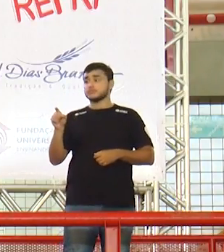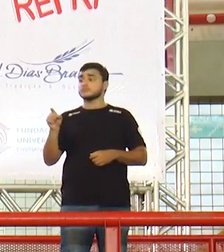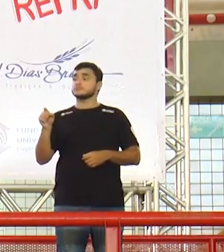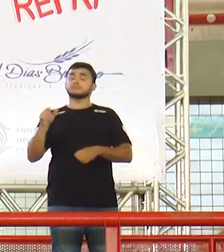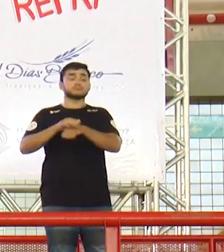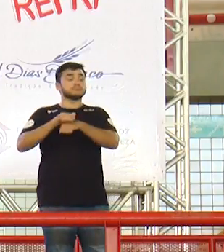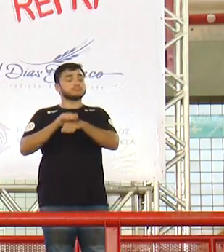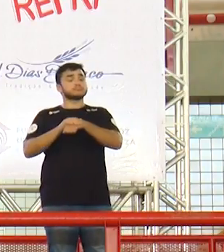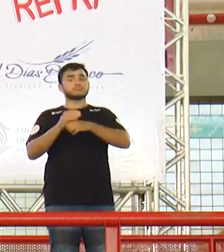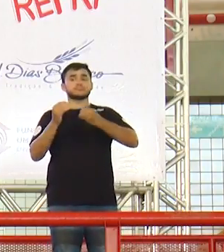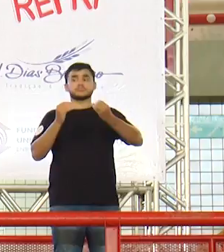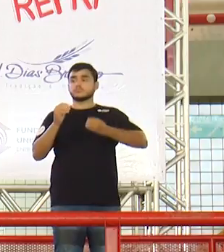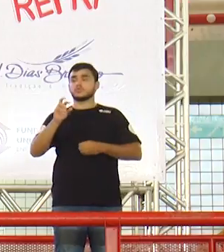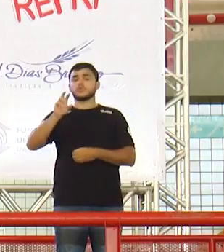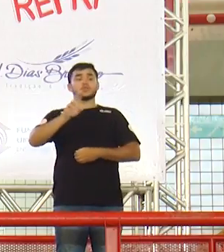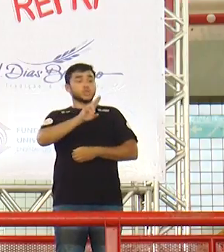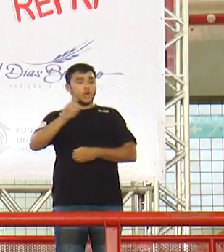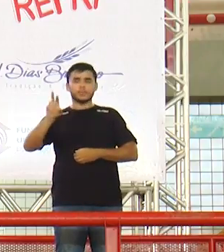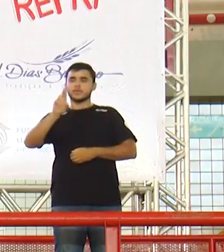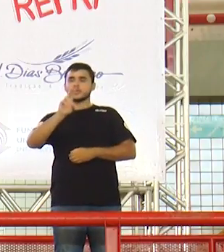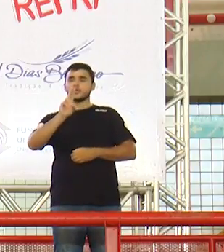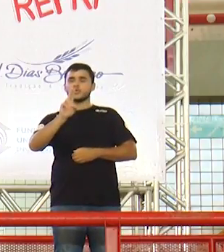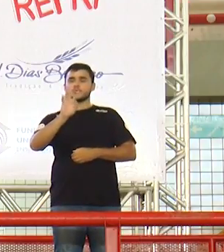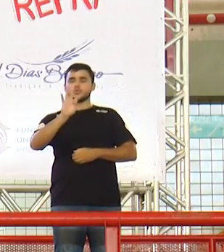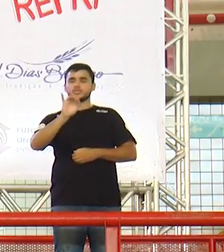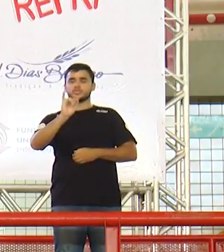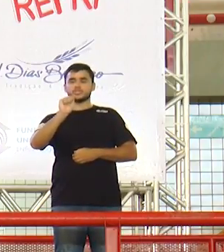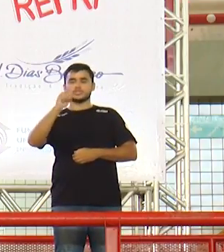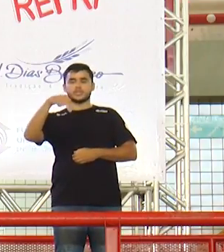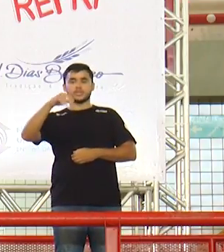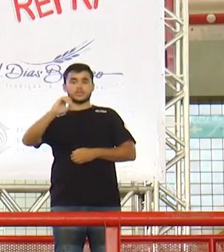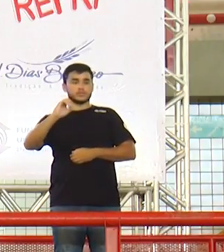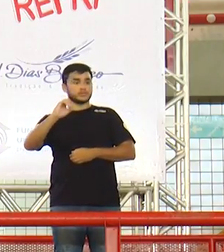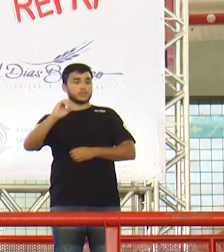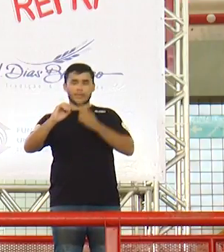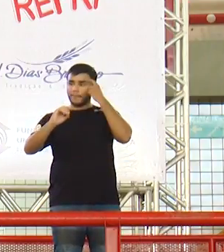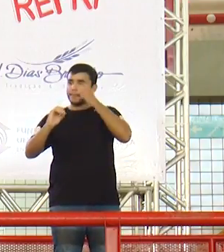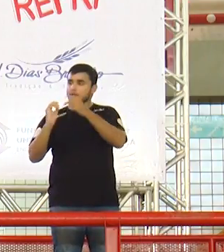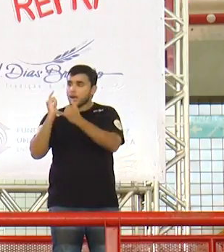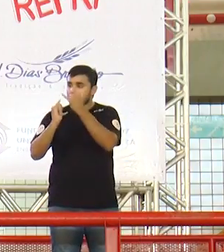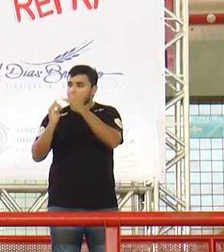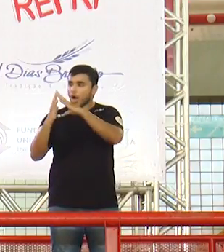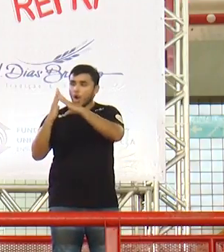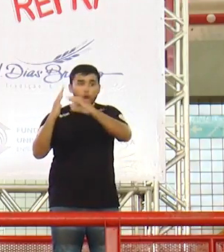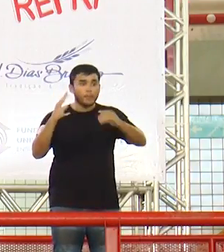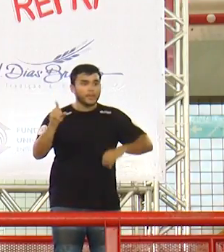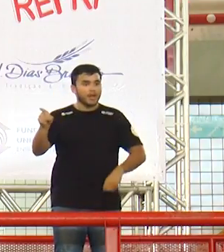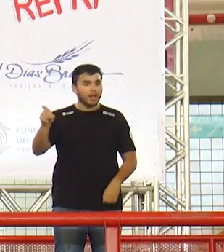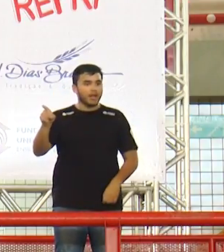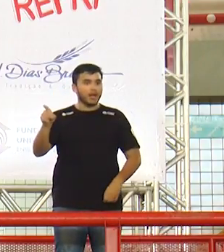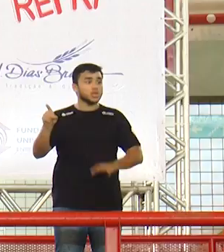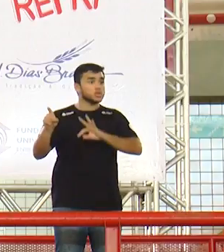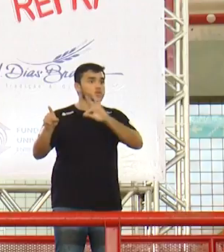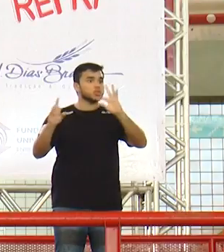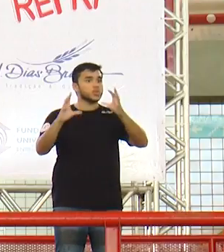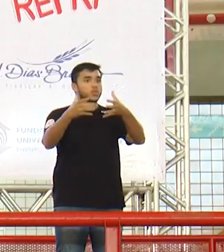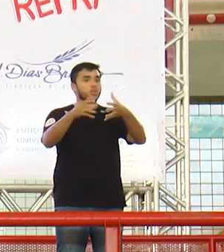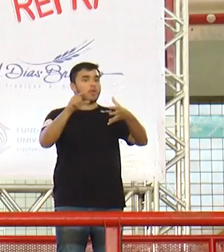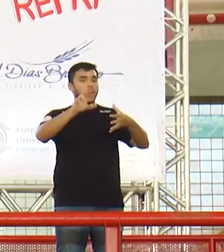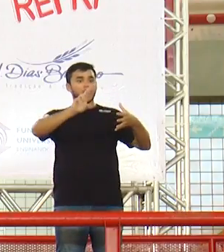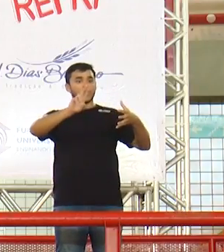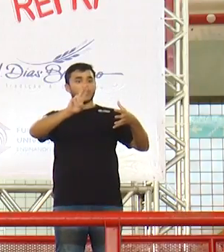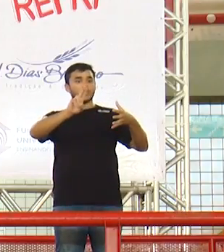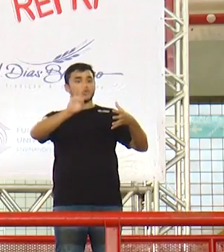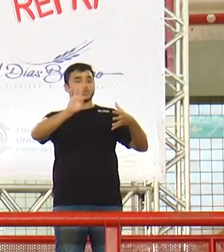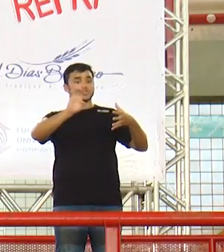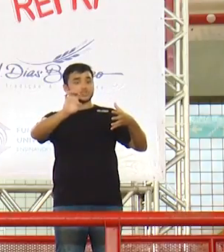um comportamento rutiano, que é todo mundo parecido com a Ruth. Pode inventar, não?